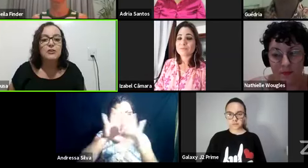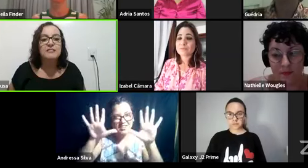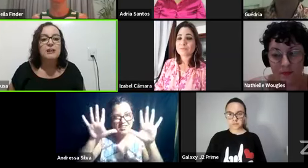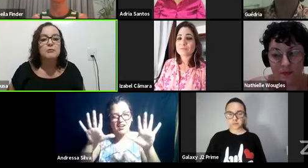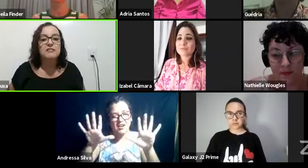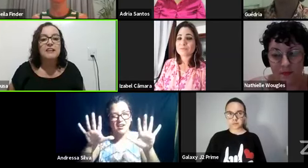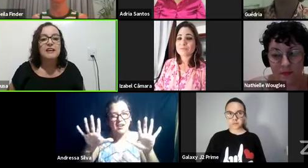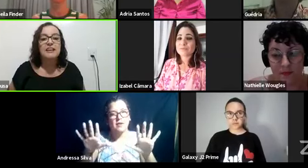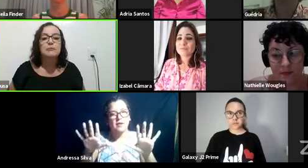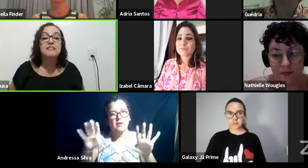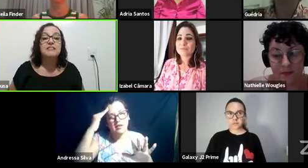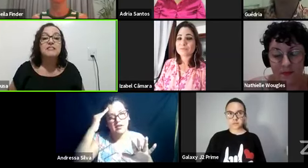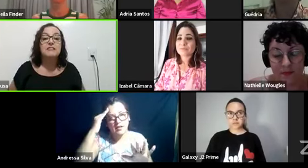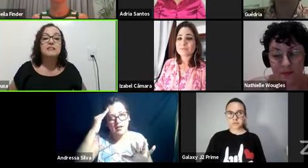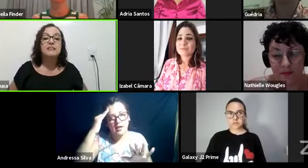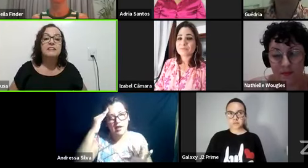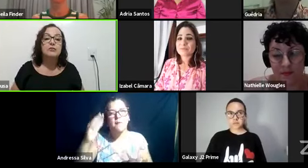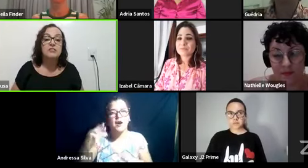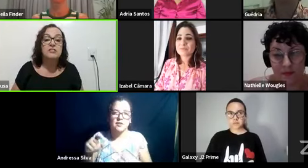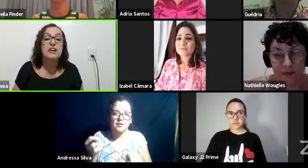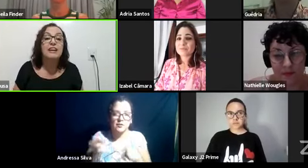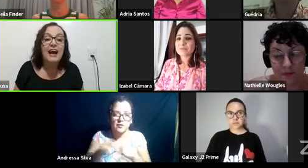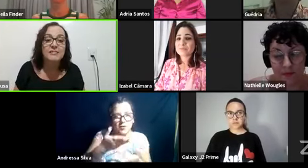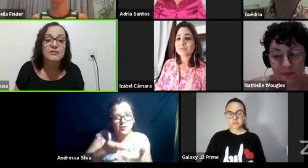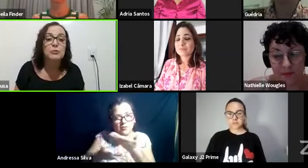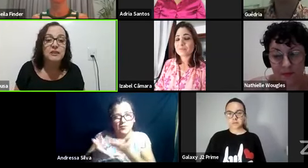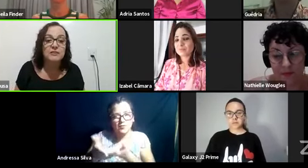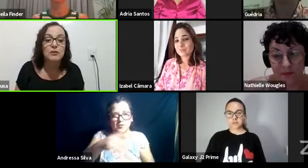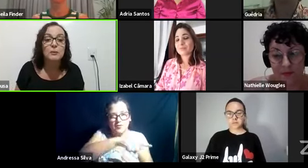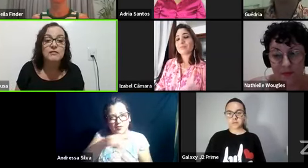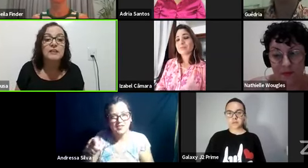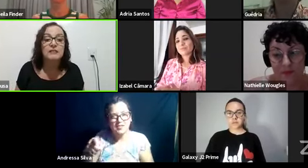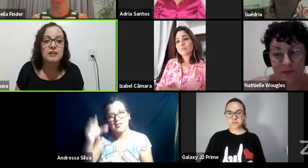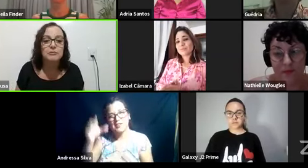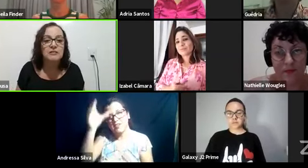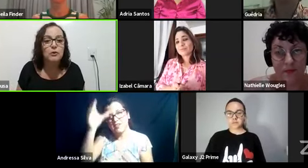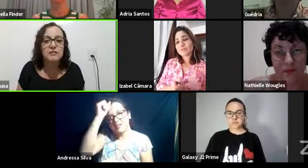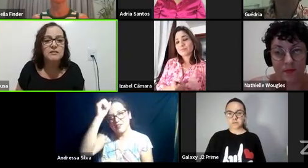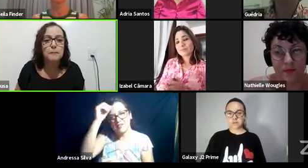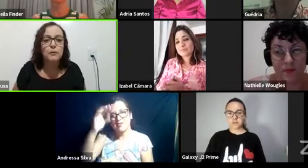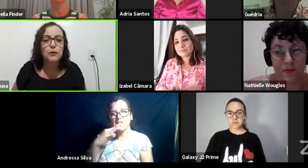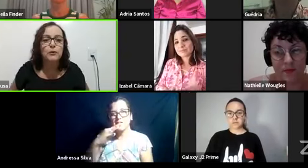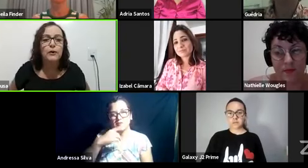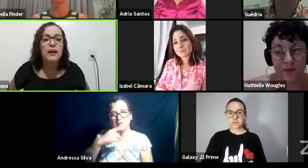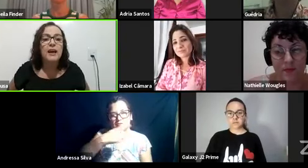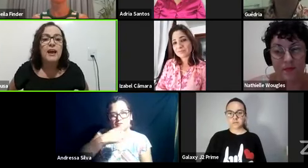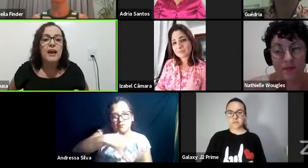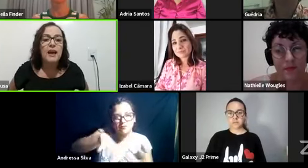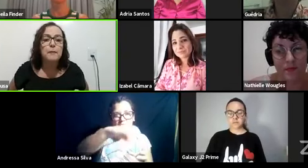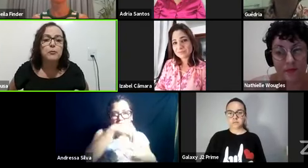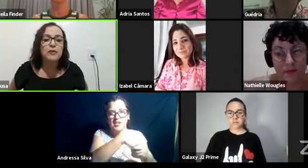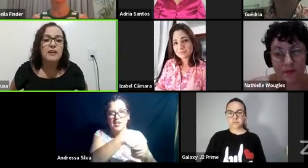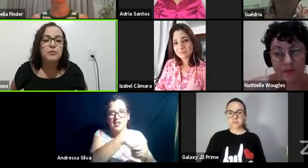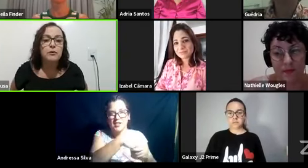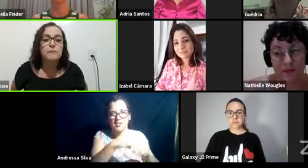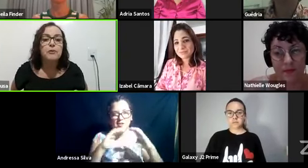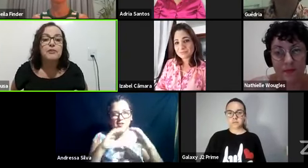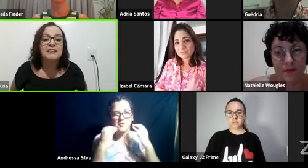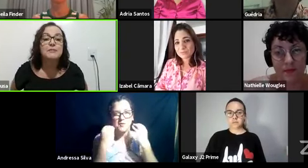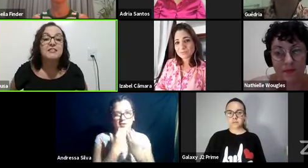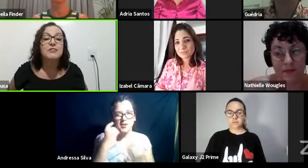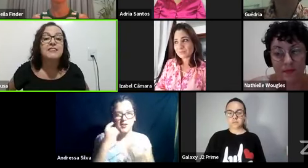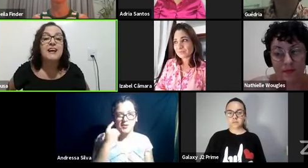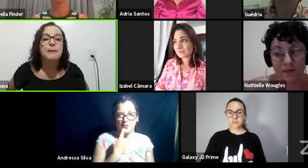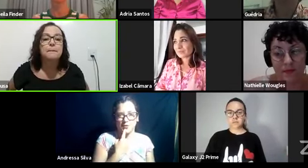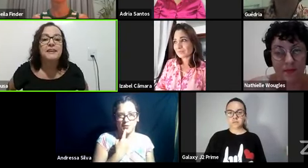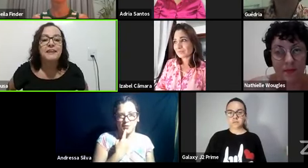É isso que nós queremos. Queremos que as coisas sejam claras, comunicação, para nós entendermos as coisas e pronto. É muito fácil.